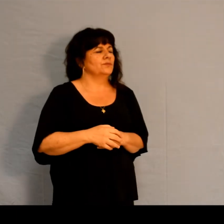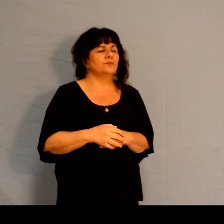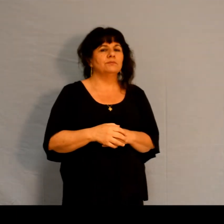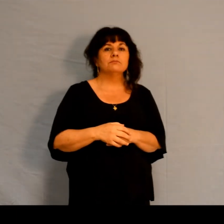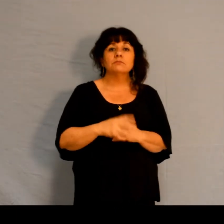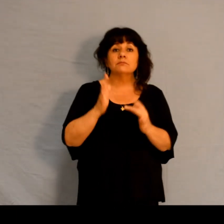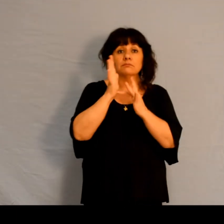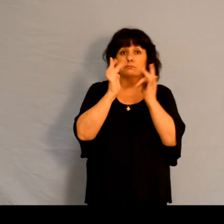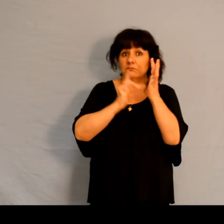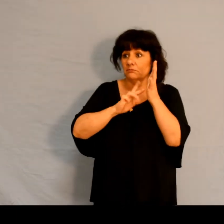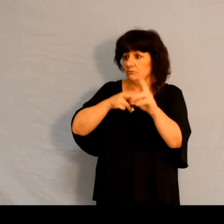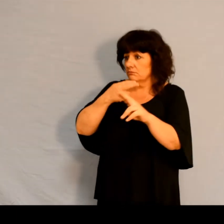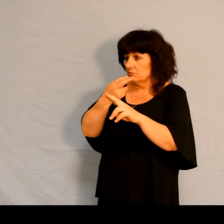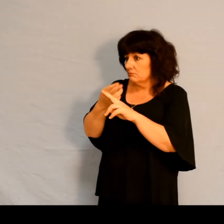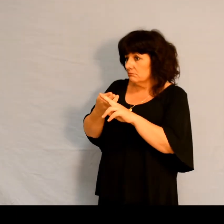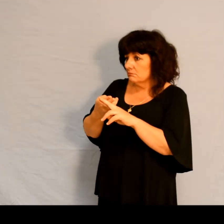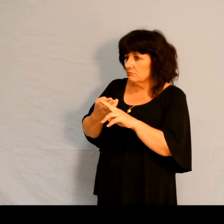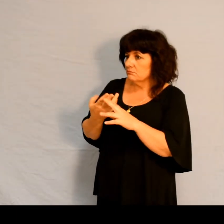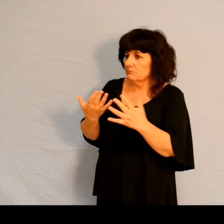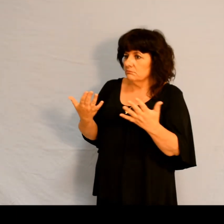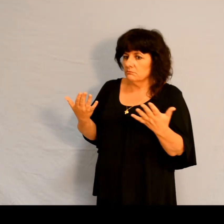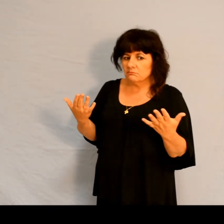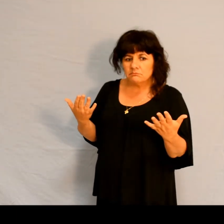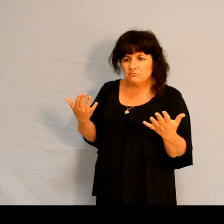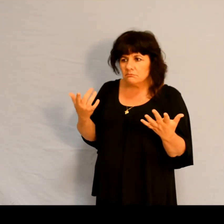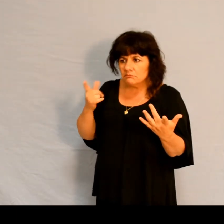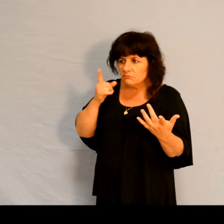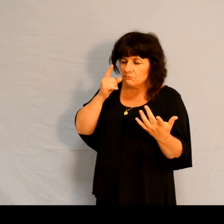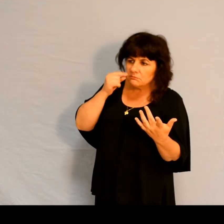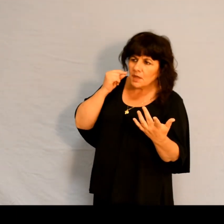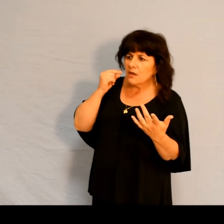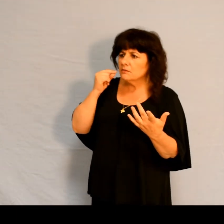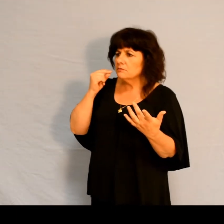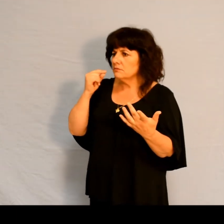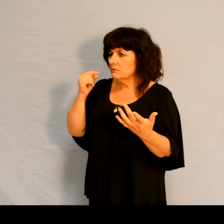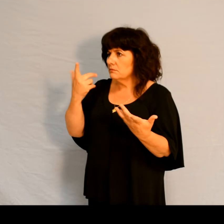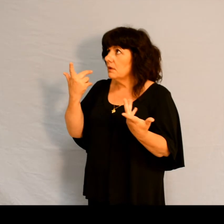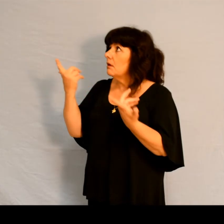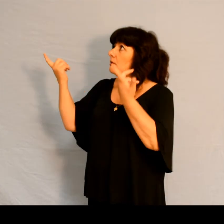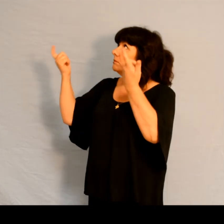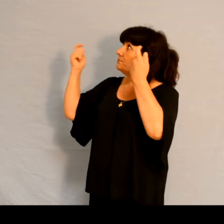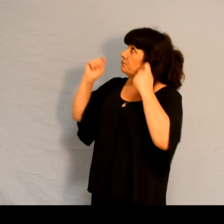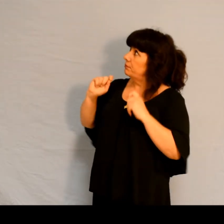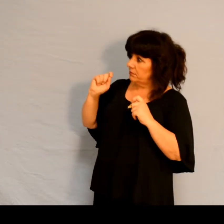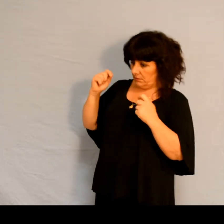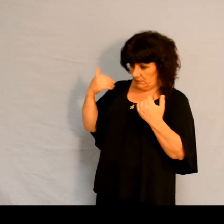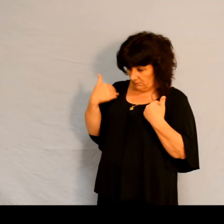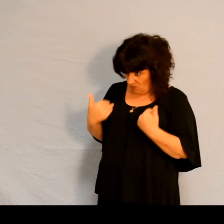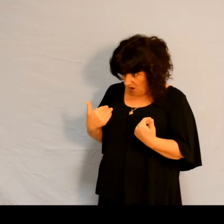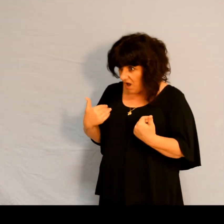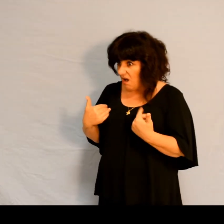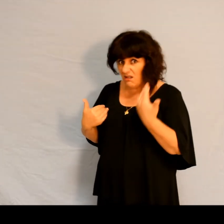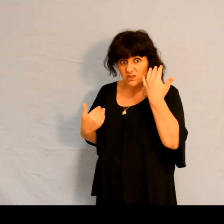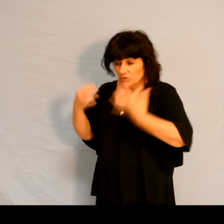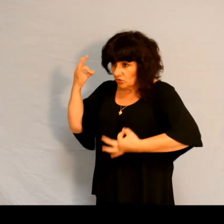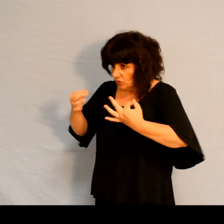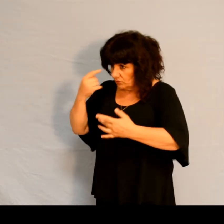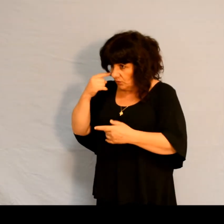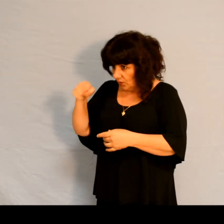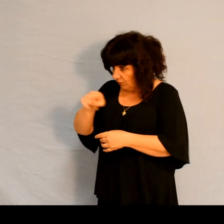Jésus lui répondit: Homme, qui donc m'a établi pour être votre juge ou